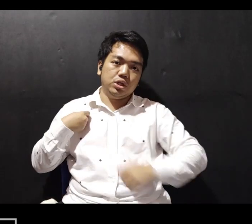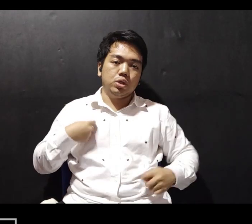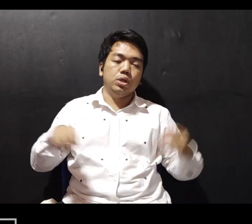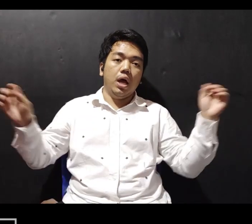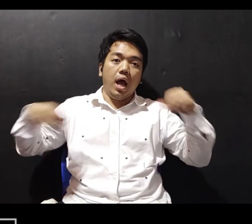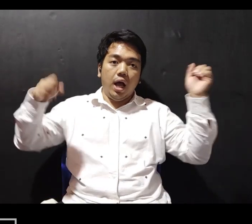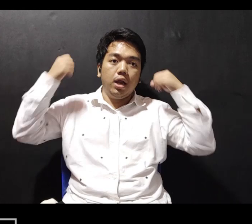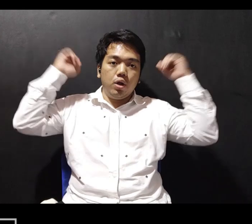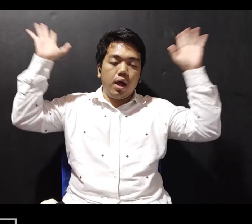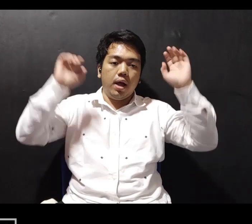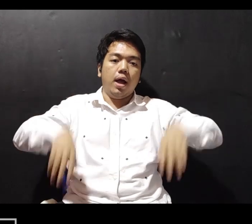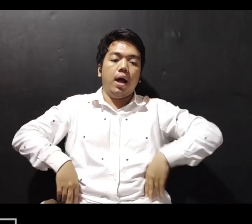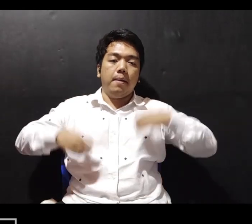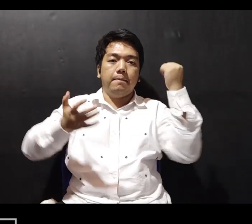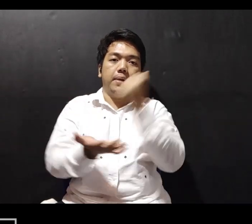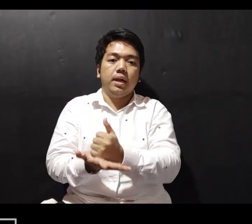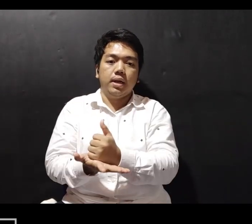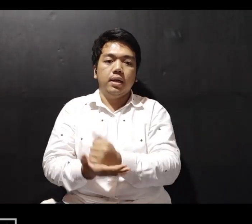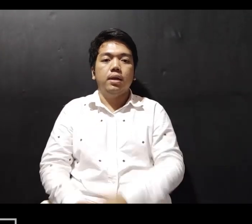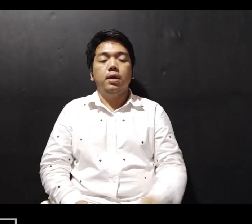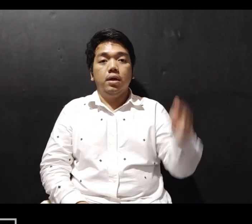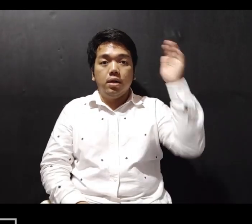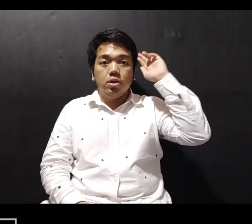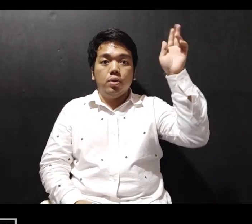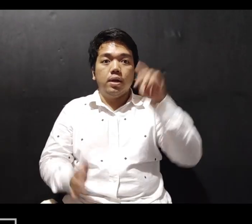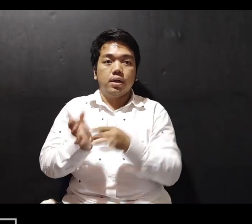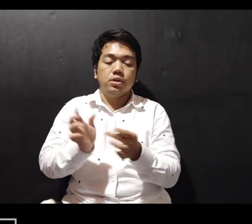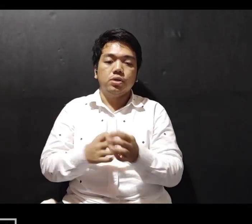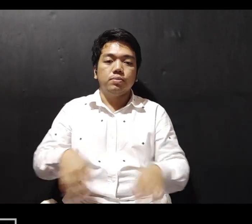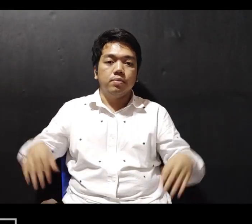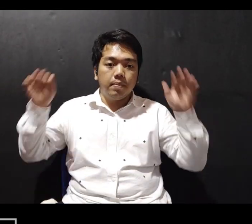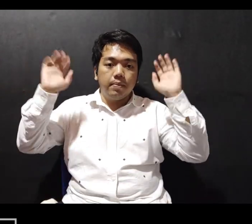Amin. Tuhan Yesus memberkati. Amin.